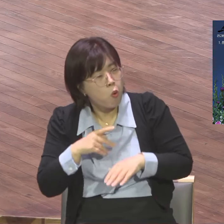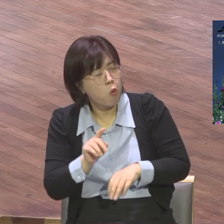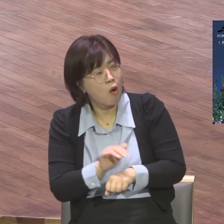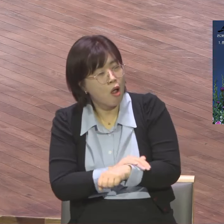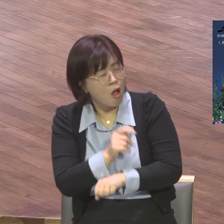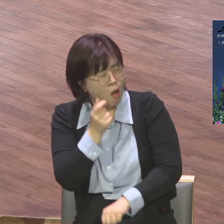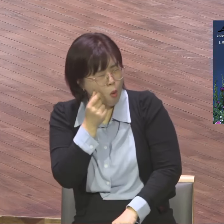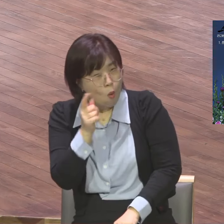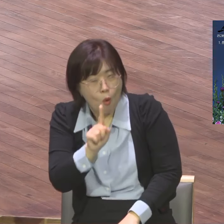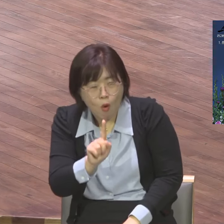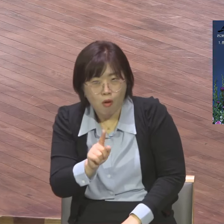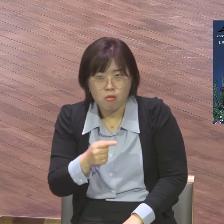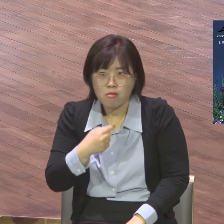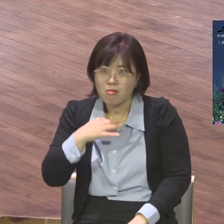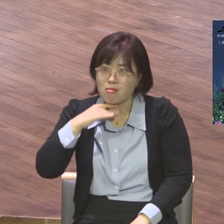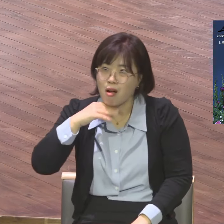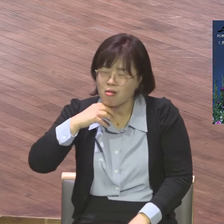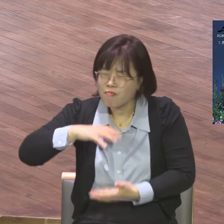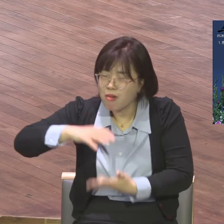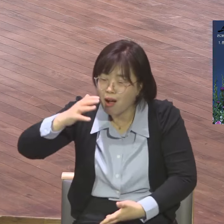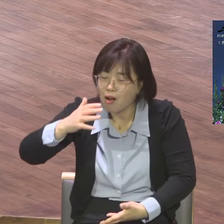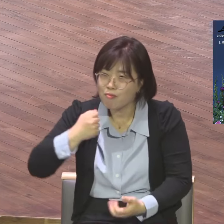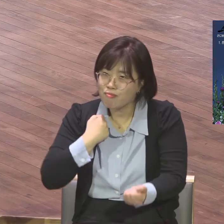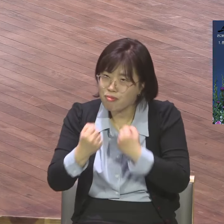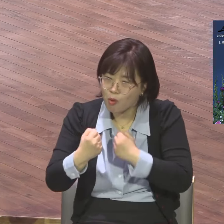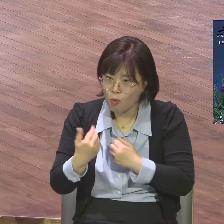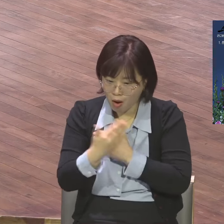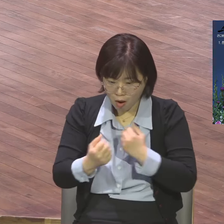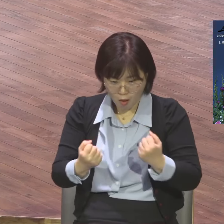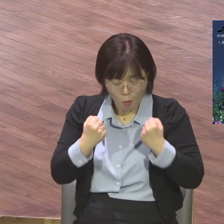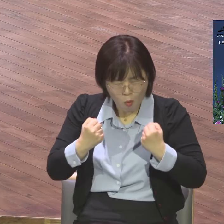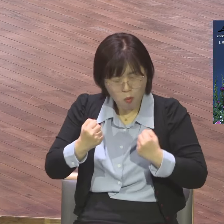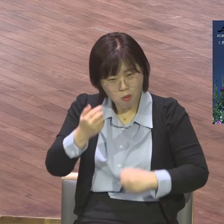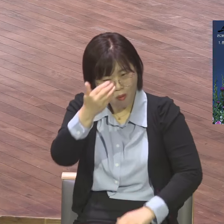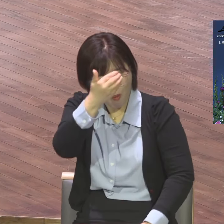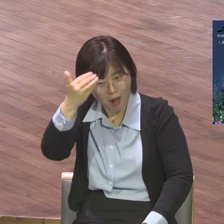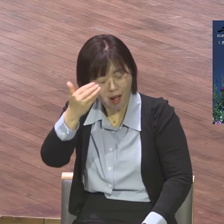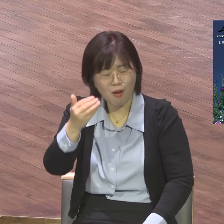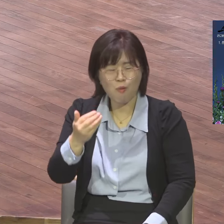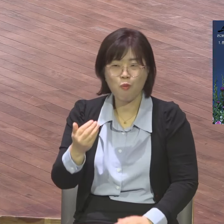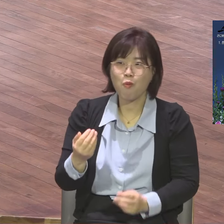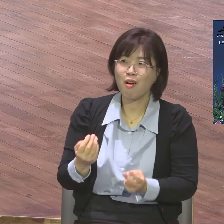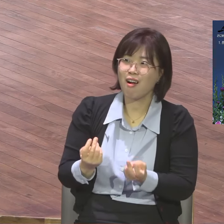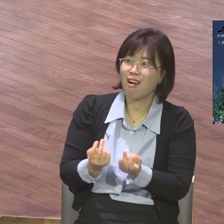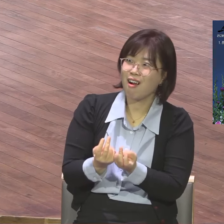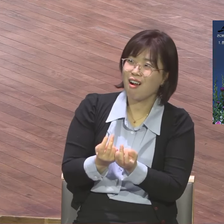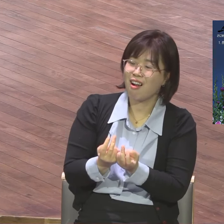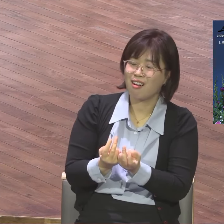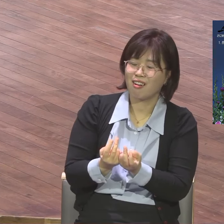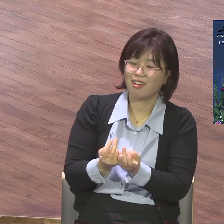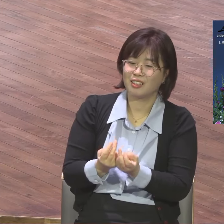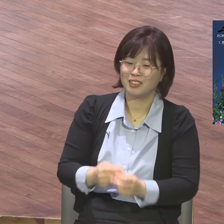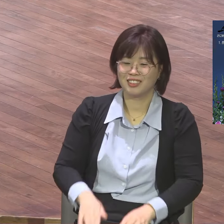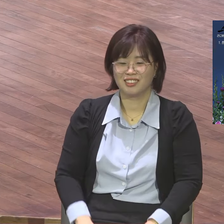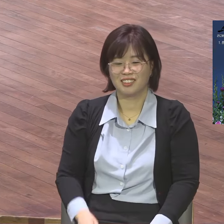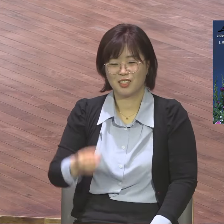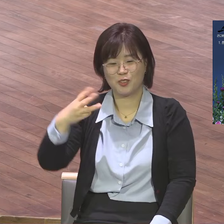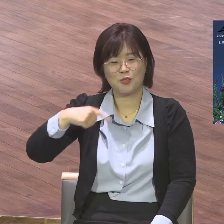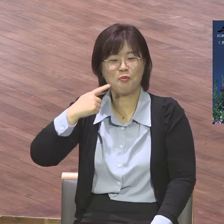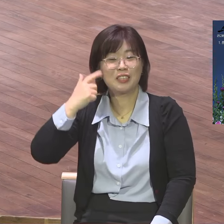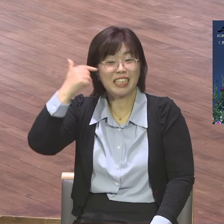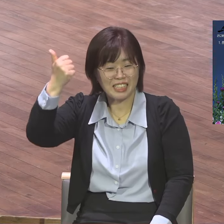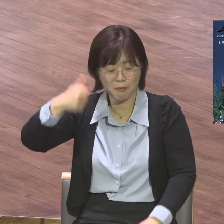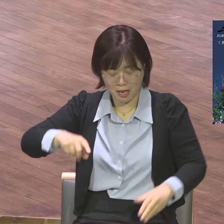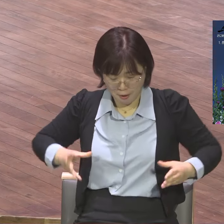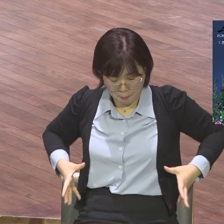병나가 빌빌하기 전에 오늘도 어느 목사 왔는데 막 복대를 해가 이래가 왔더라고. 이래가 배가 팍 나와.